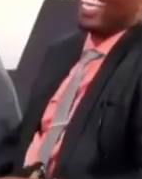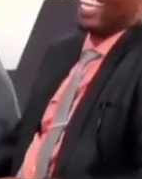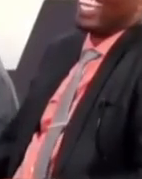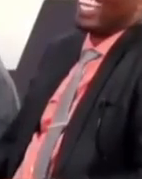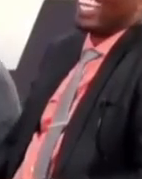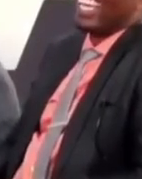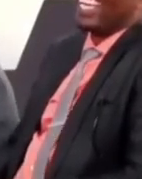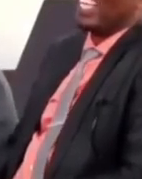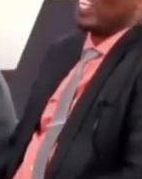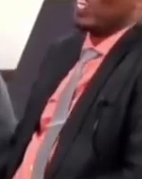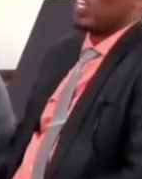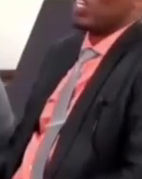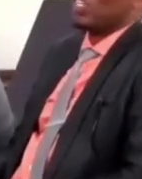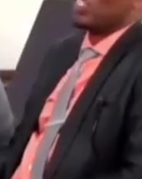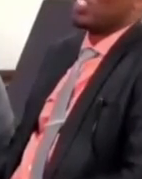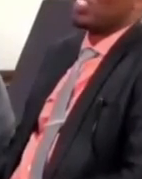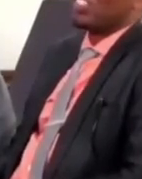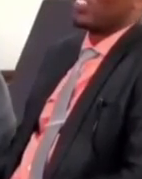Kijana.